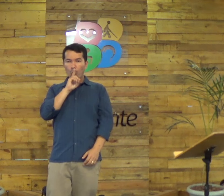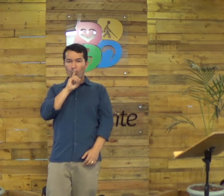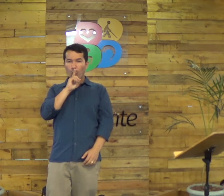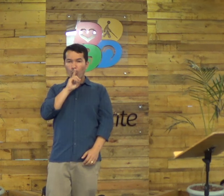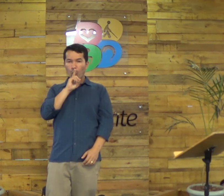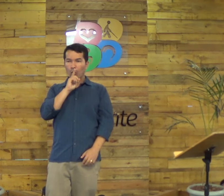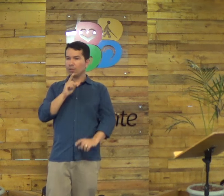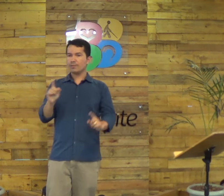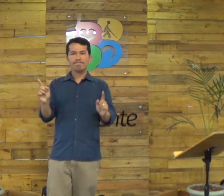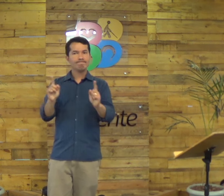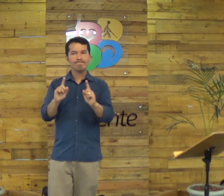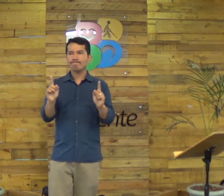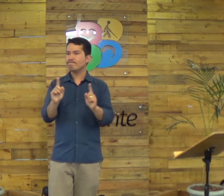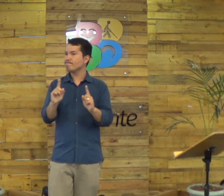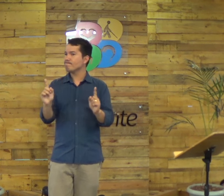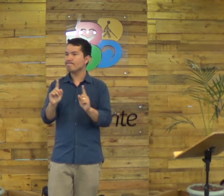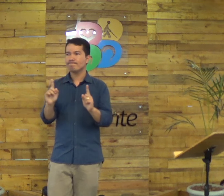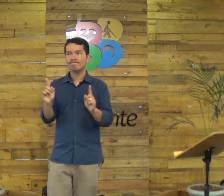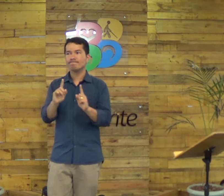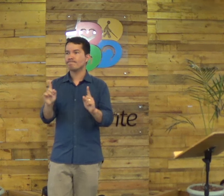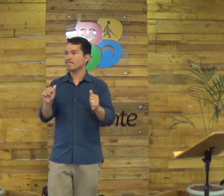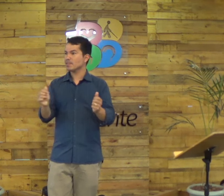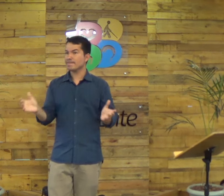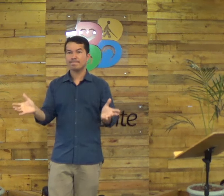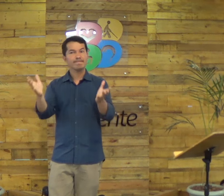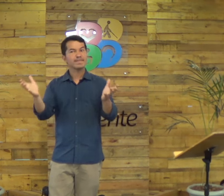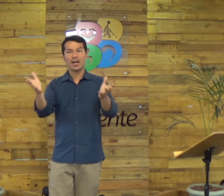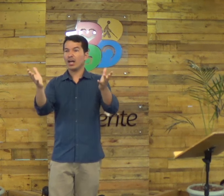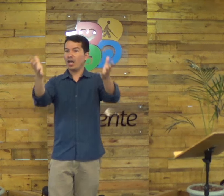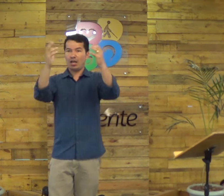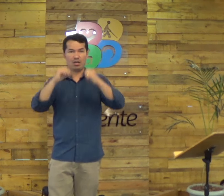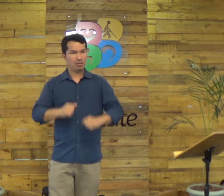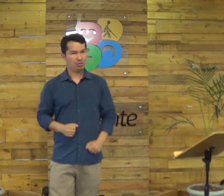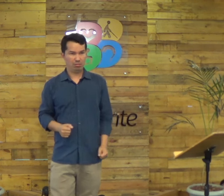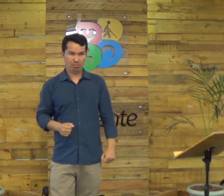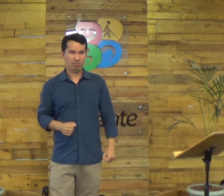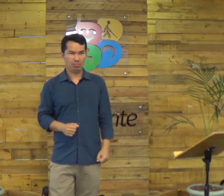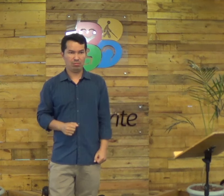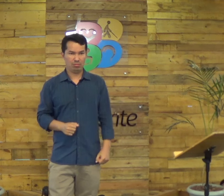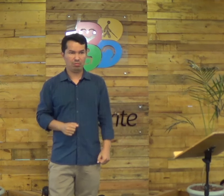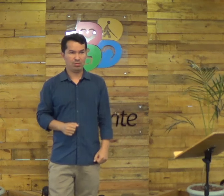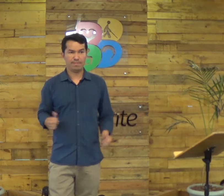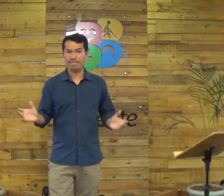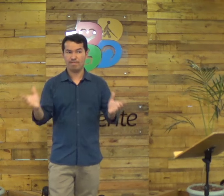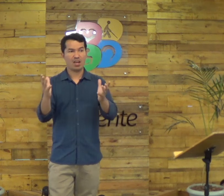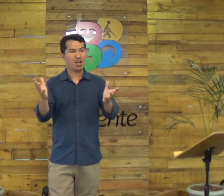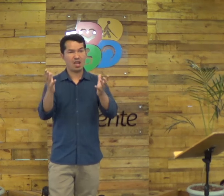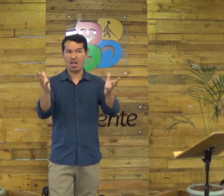não, porque eu não quis, não fica assim, você precisa ir, vai,